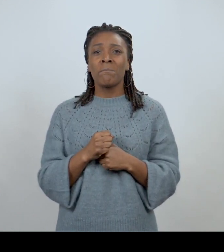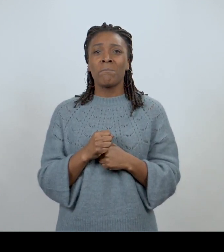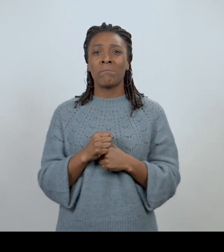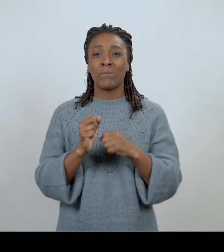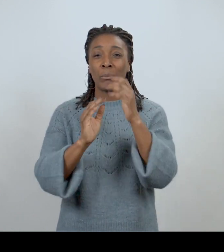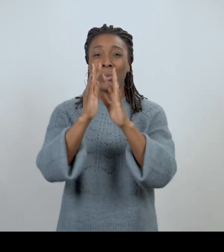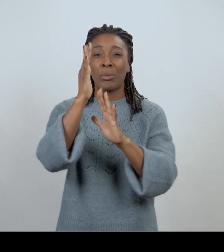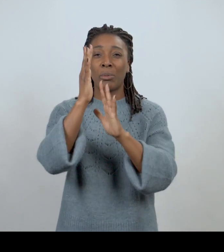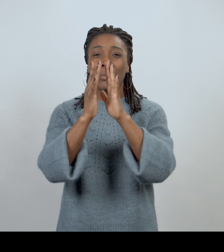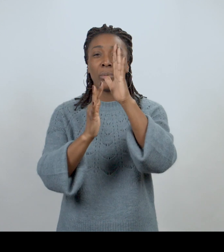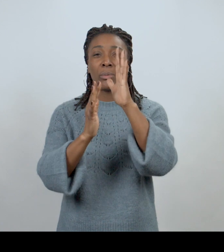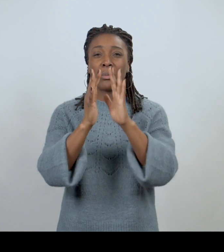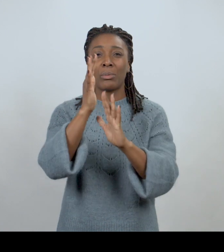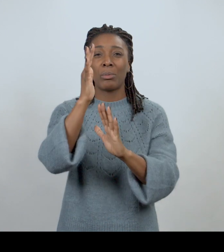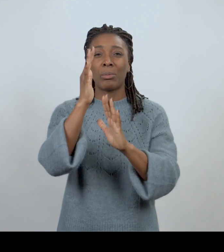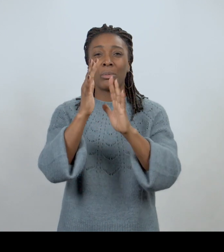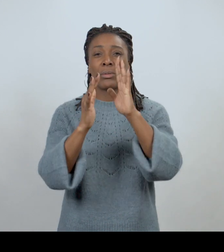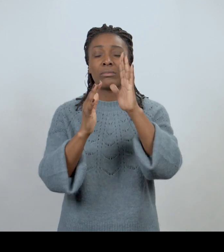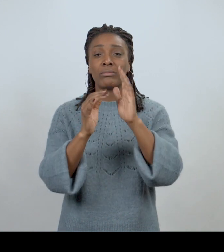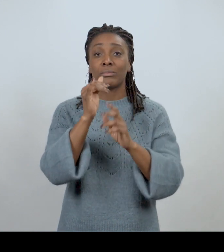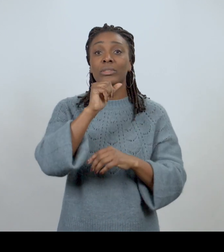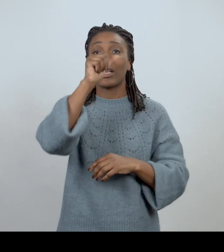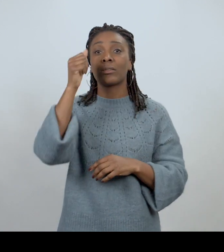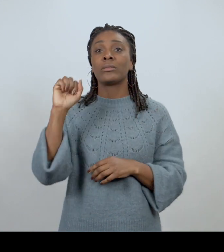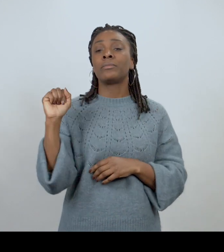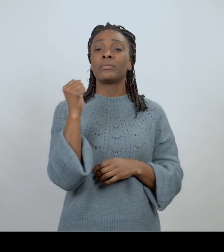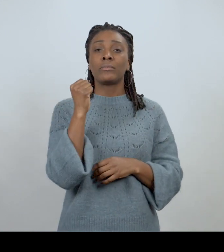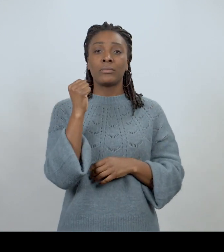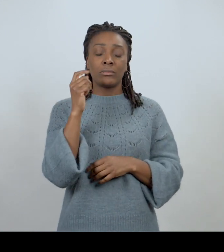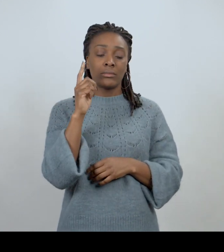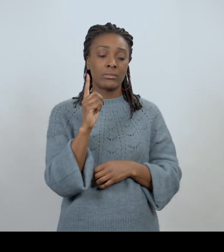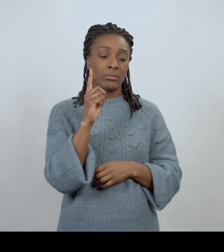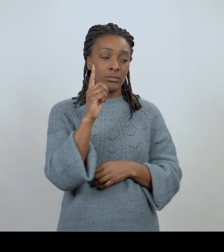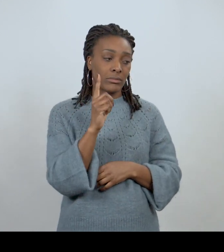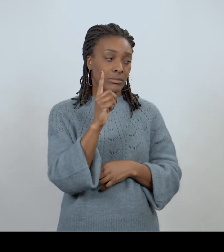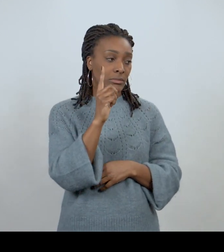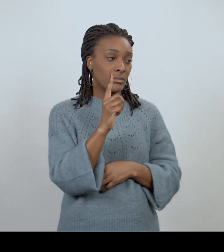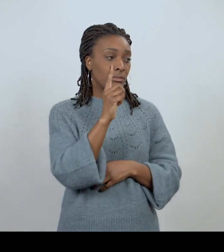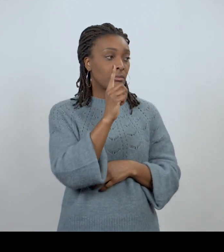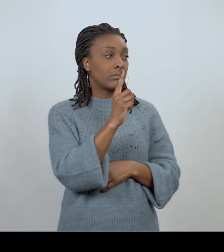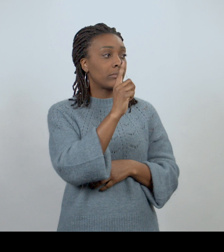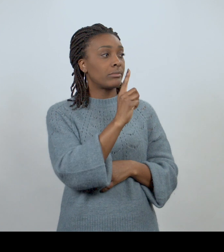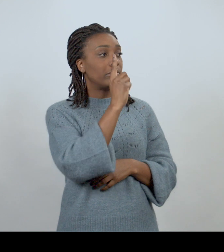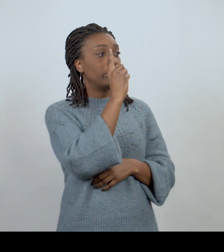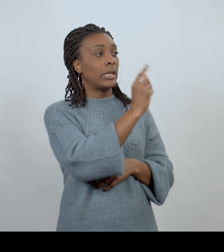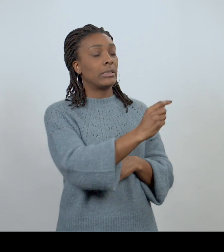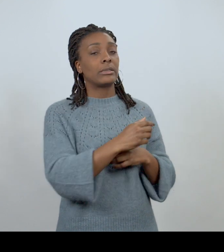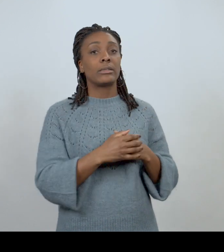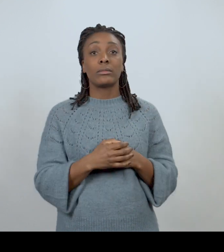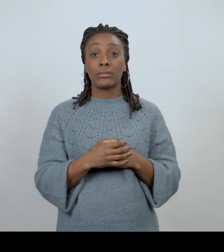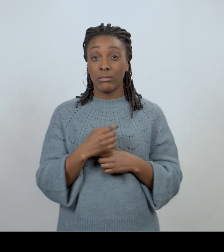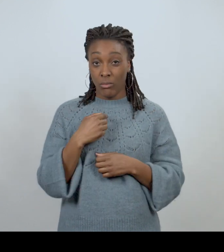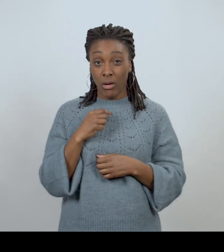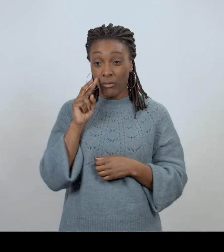soleil. Le garçon s'est retourné et s'est éloigné en silence. Cette image m'a